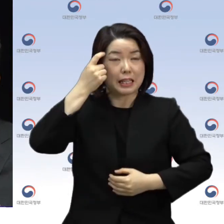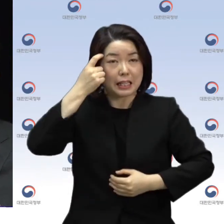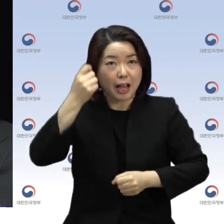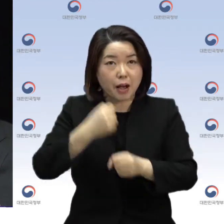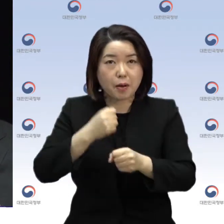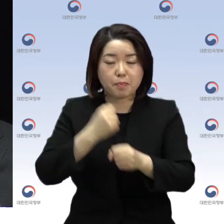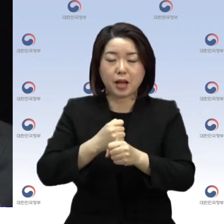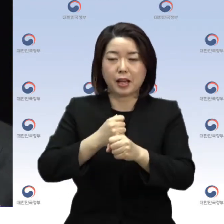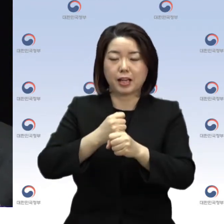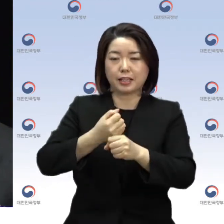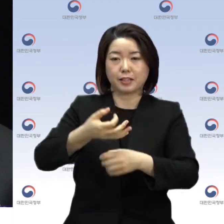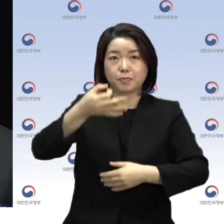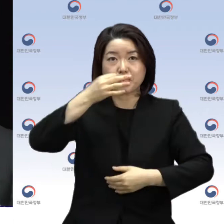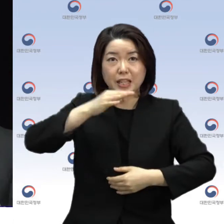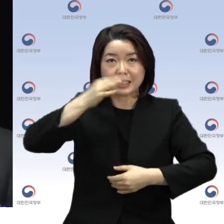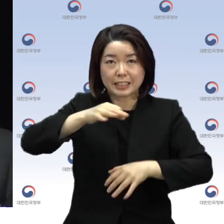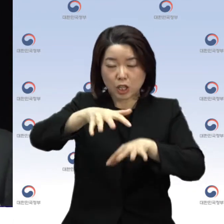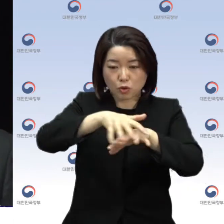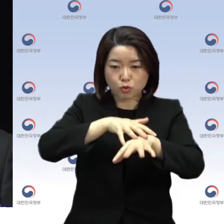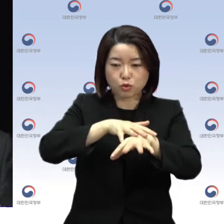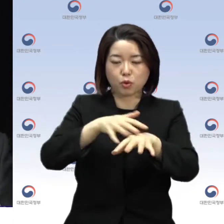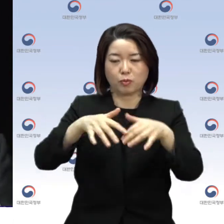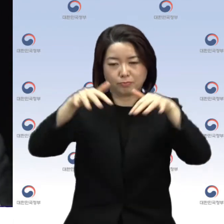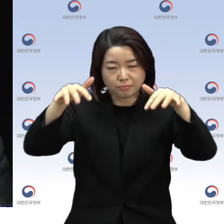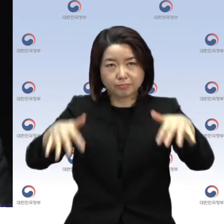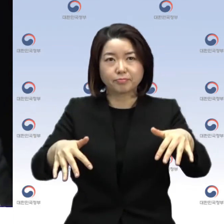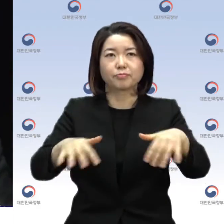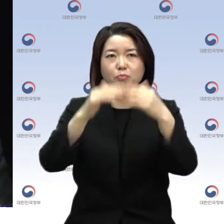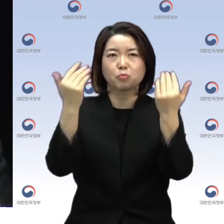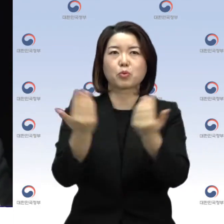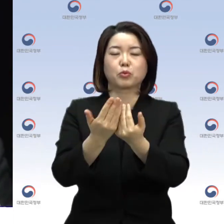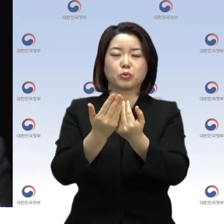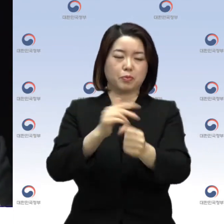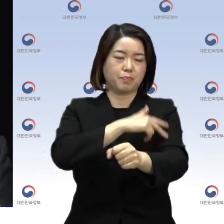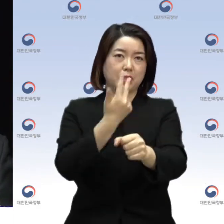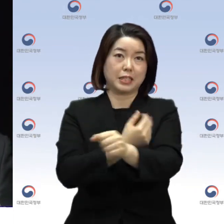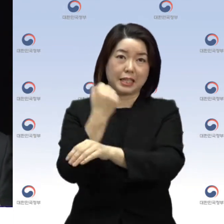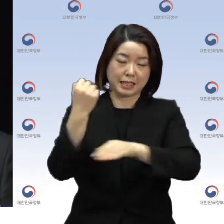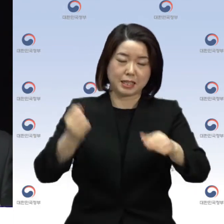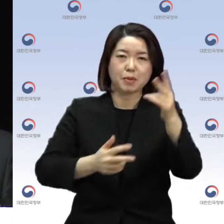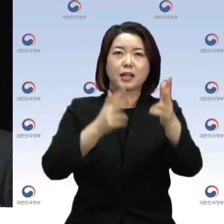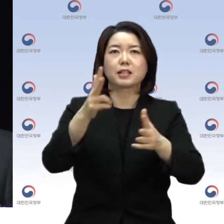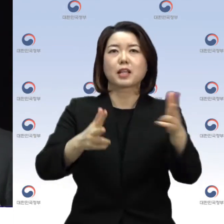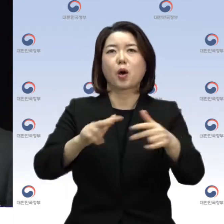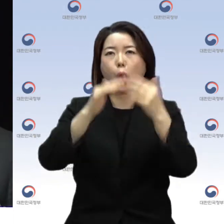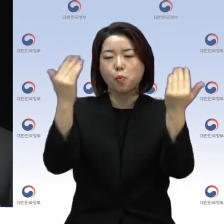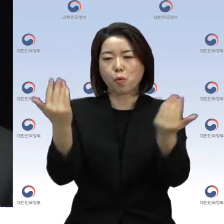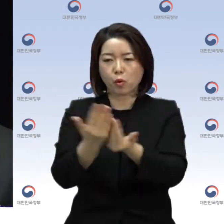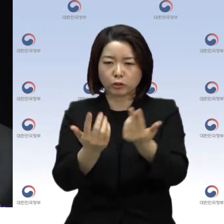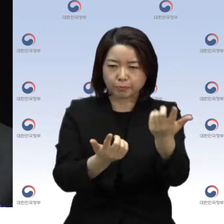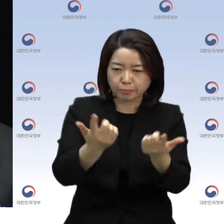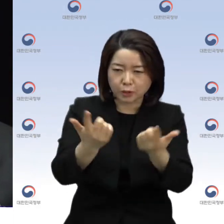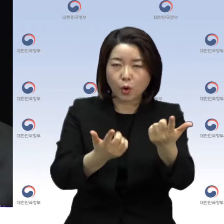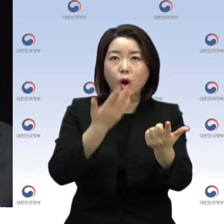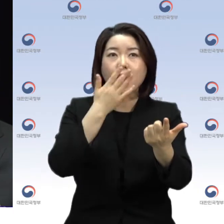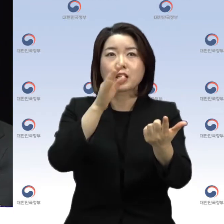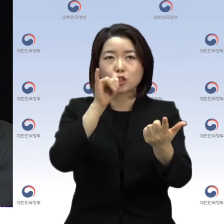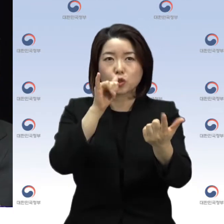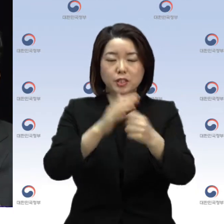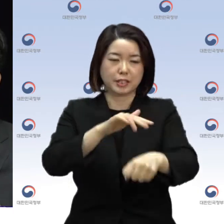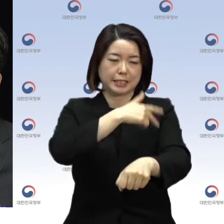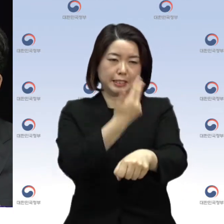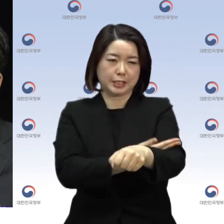창작부터 수익 구조의 창출까지 저작권 기반 사업을 전체적으로 조율할 수 있는